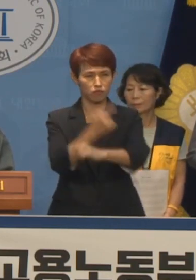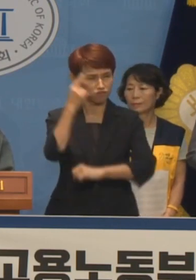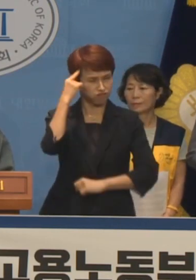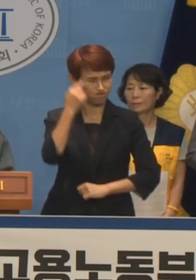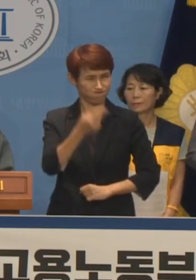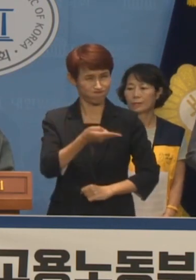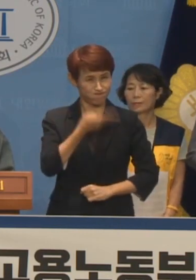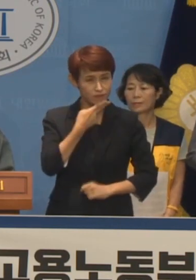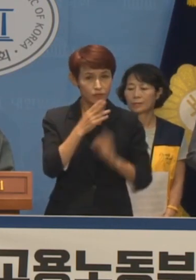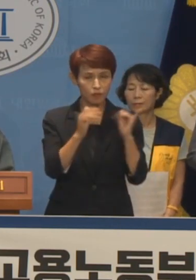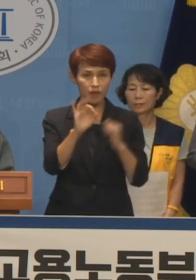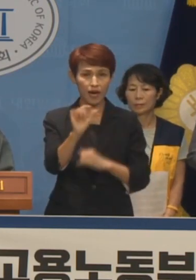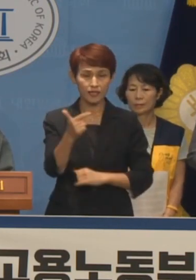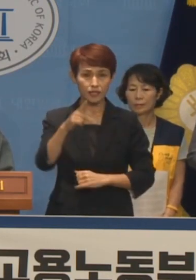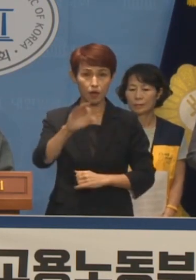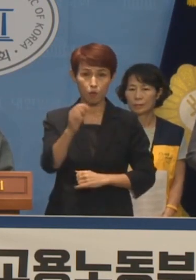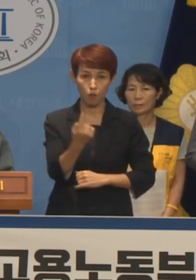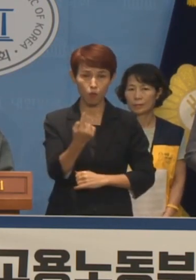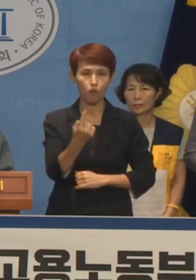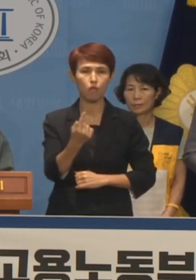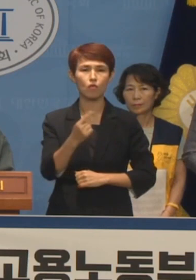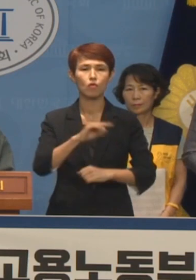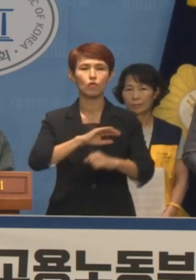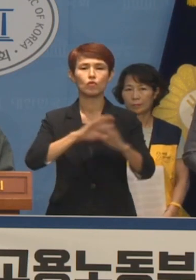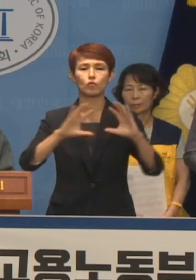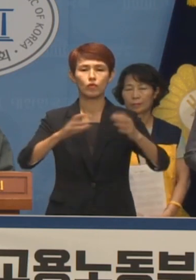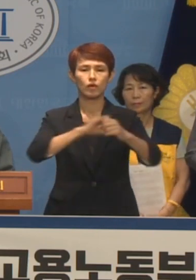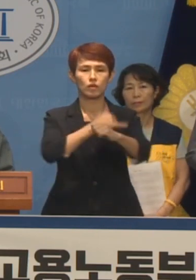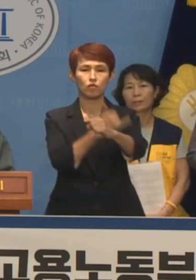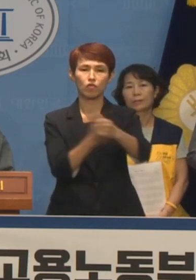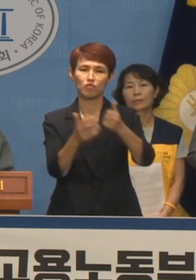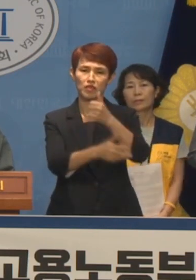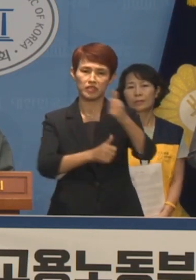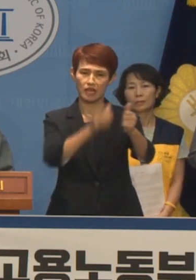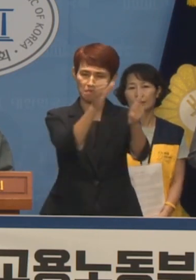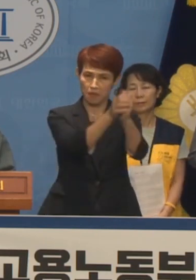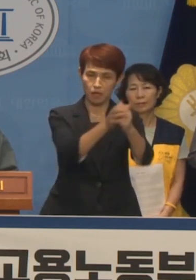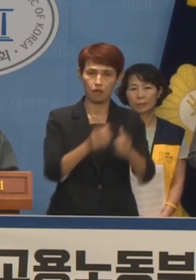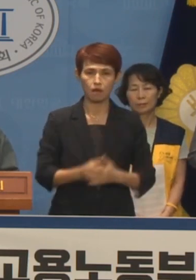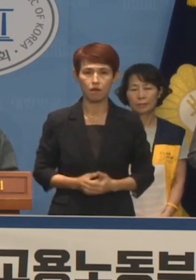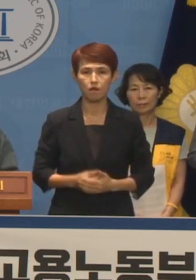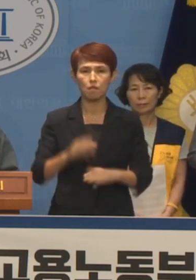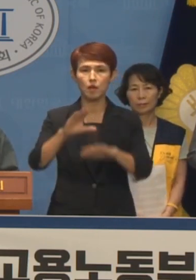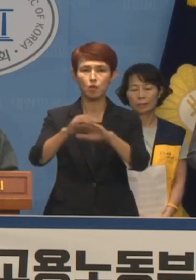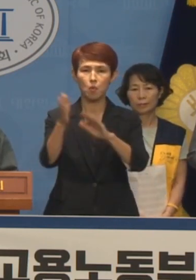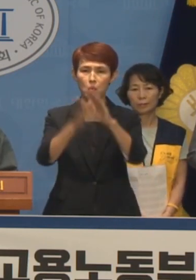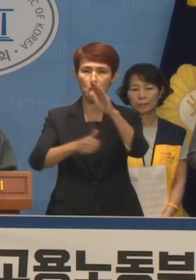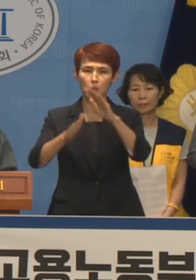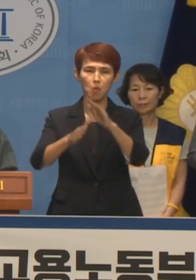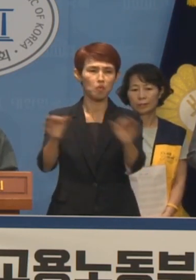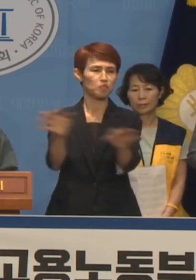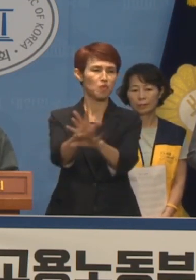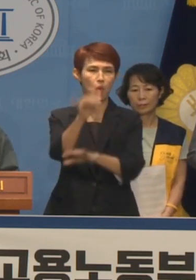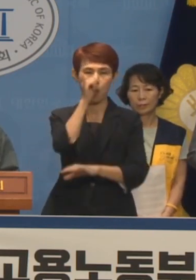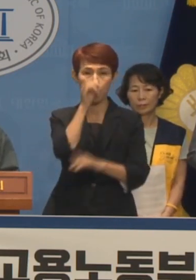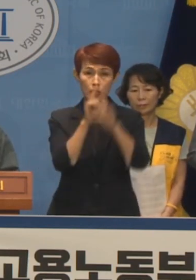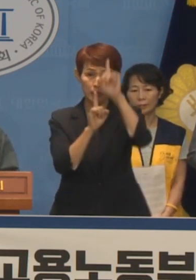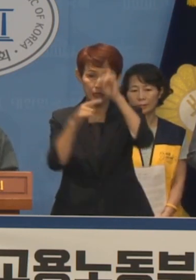않은 안창호를 국가인권위원장으로 임명, 방송의 공공성을 와해시키는 최악의 인사